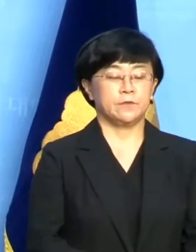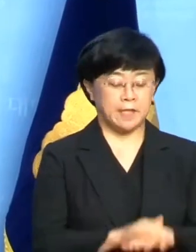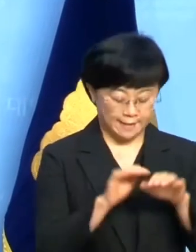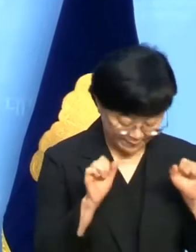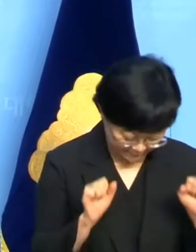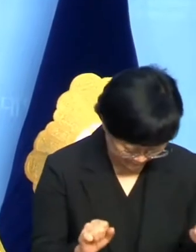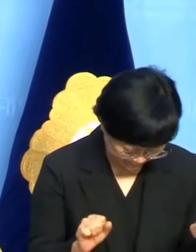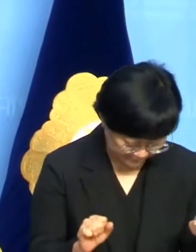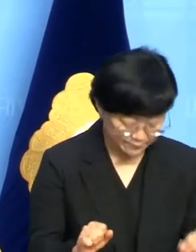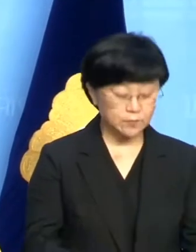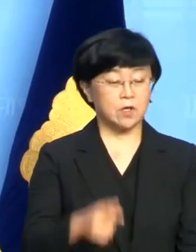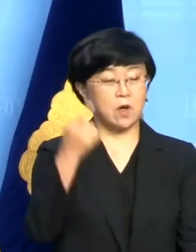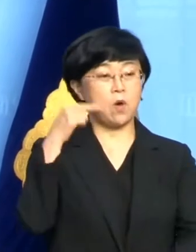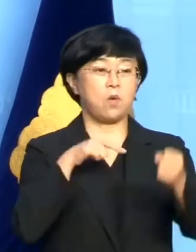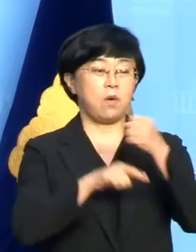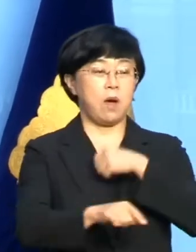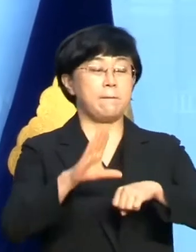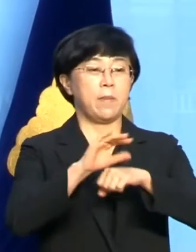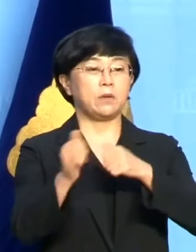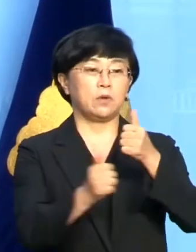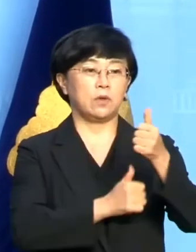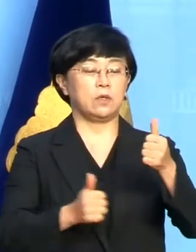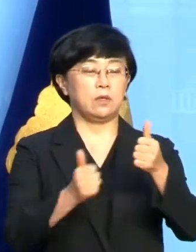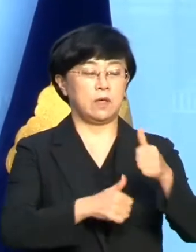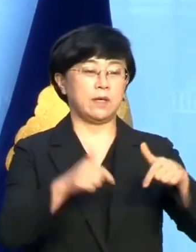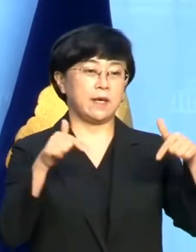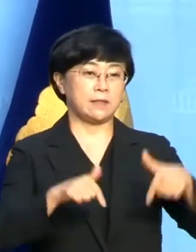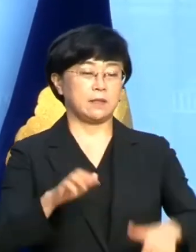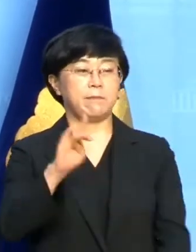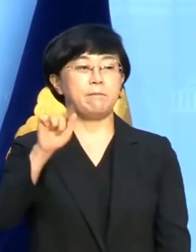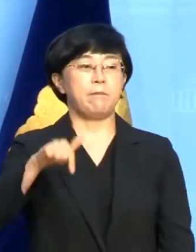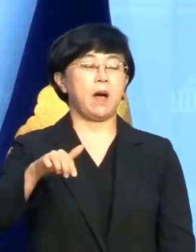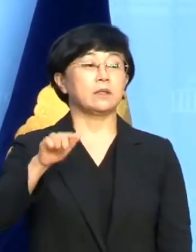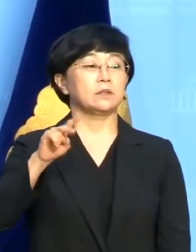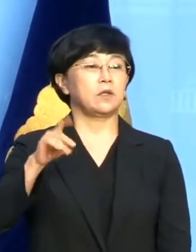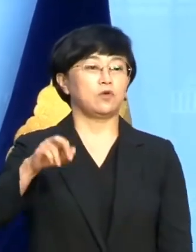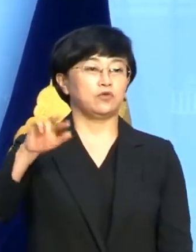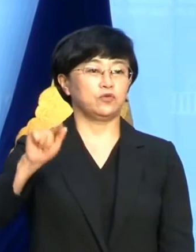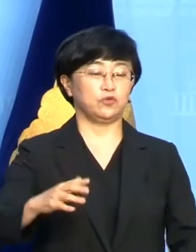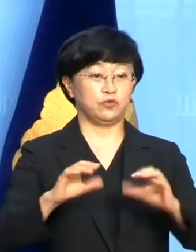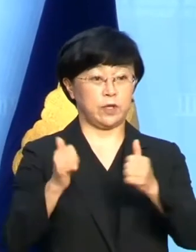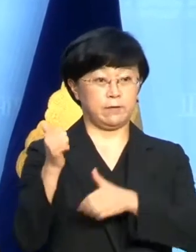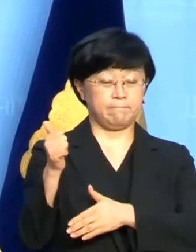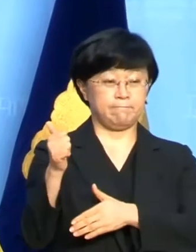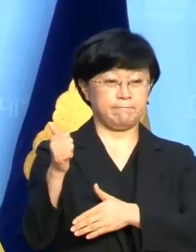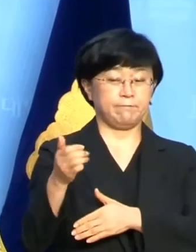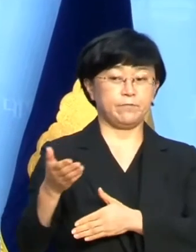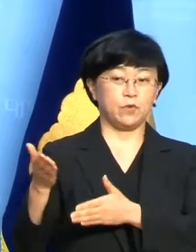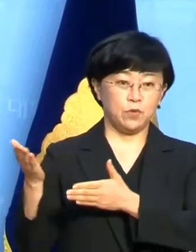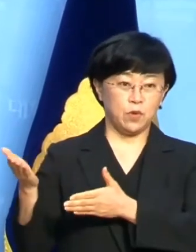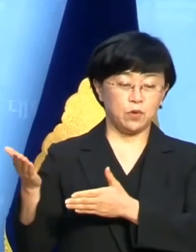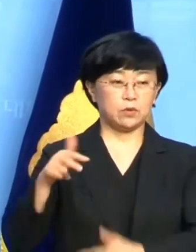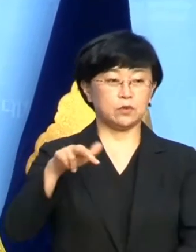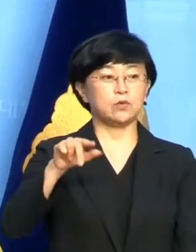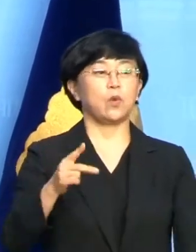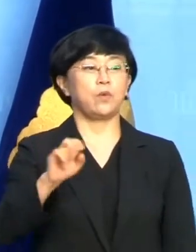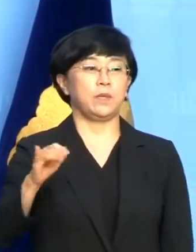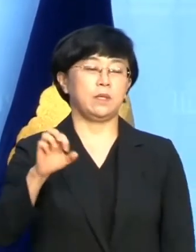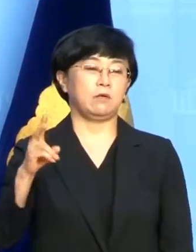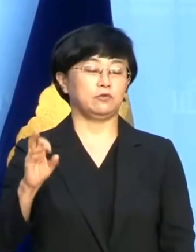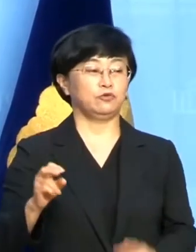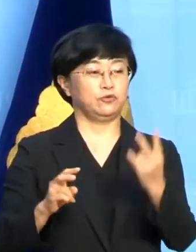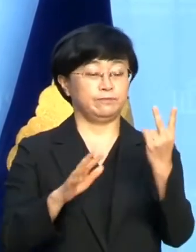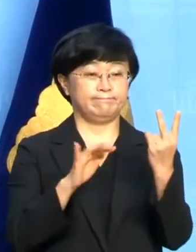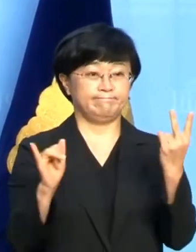안녕하십니까 가방이 간사 박성 중 위원회 10 의원입니다 그리고 가방 위원님 우리 조명이 위원님